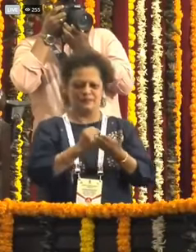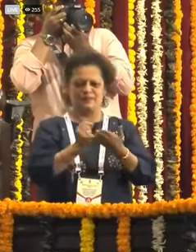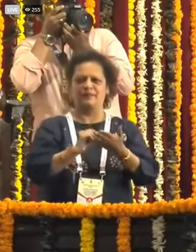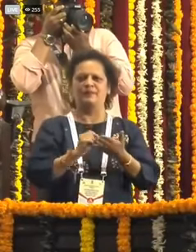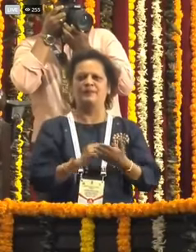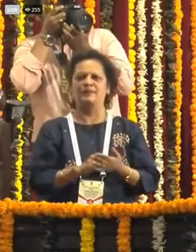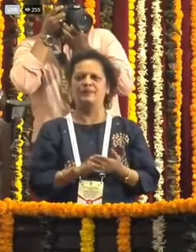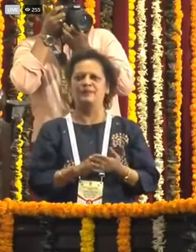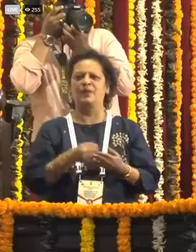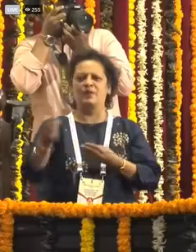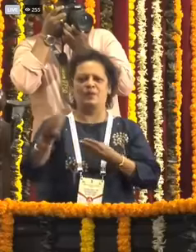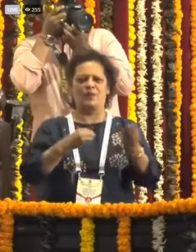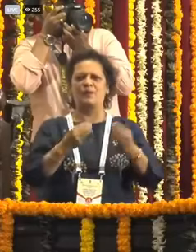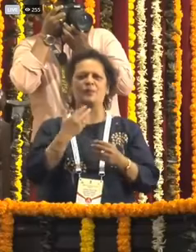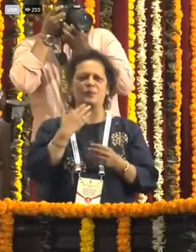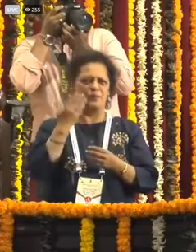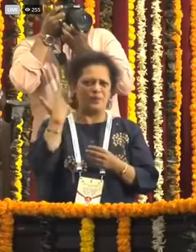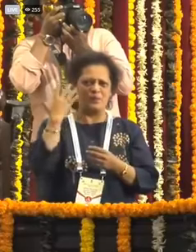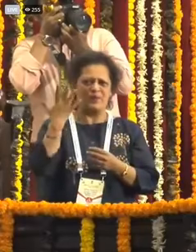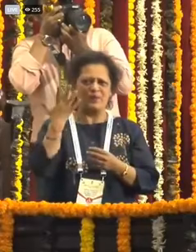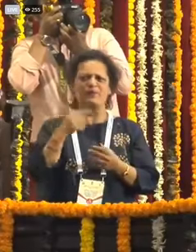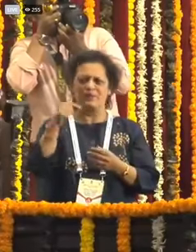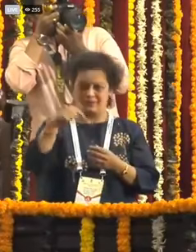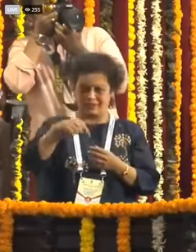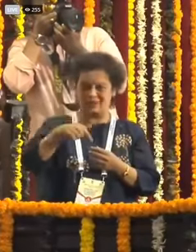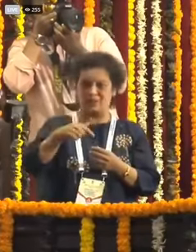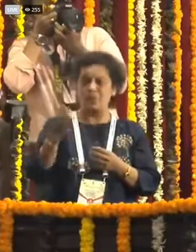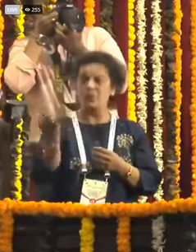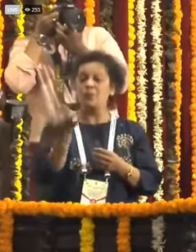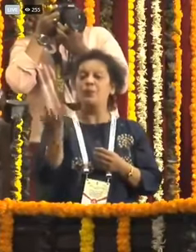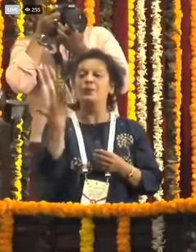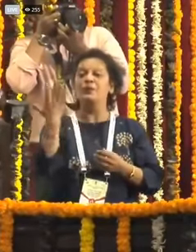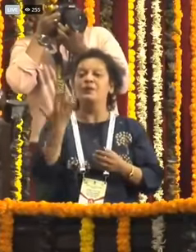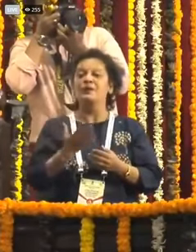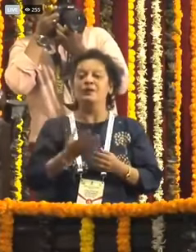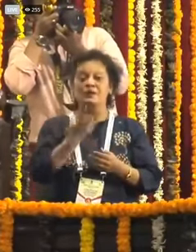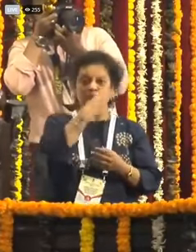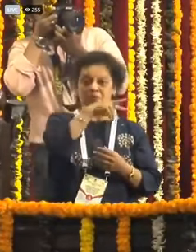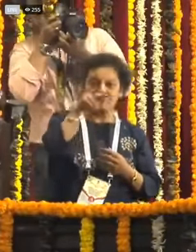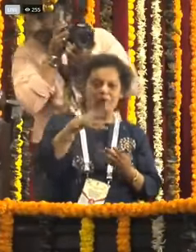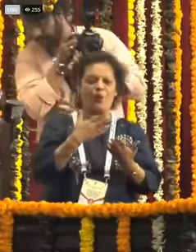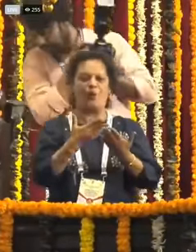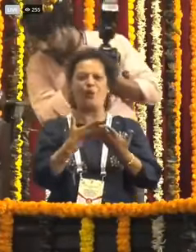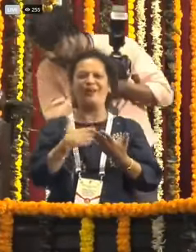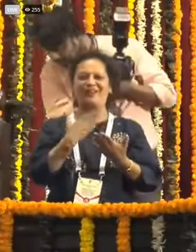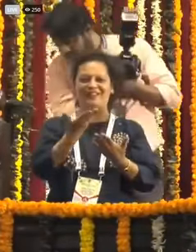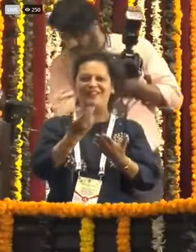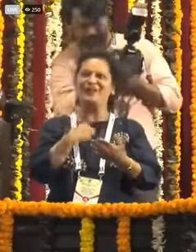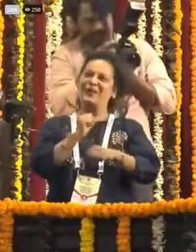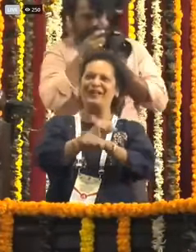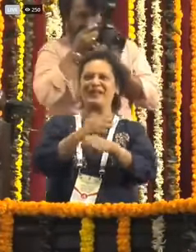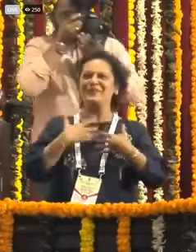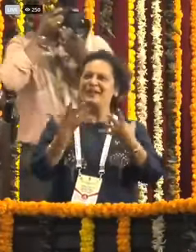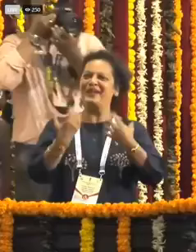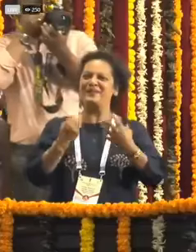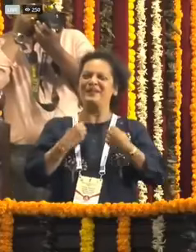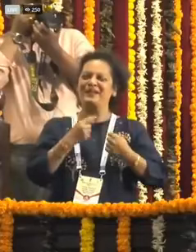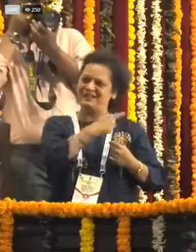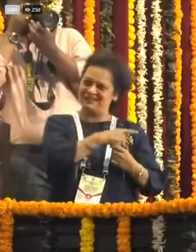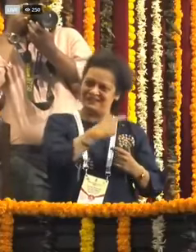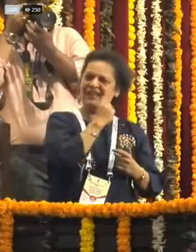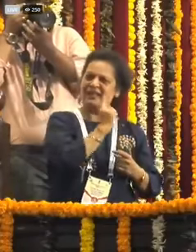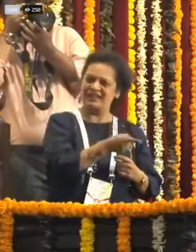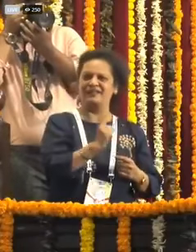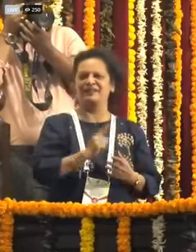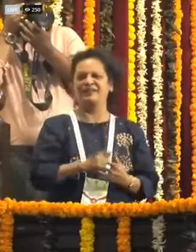वाटपाचा कार्यक्रम मला वाटतं यापूर्वी कधी नव्हता पण आपण या सगळ्या सर्व समक्ष त्यांच्या नियुक्त्यांचा निर्णय घे देखील आणि नियुक्त्या